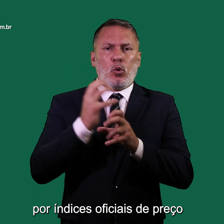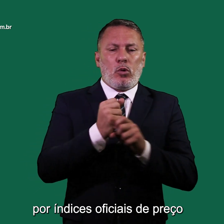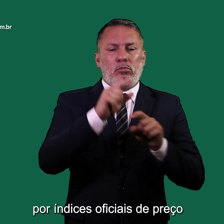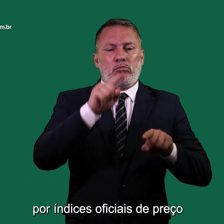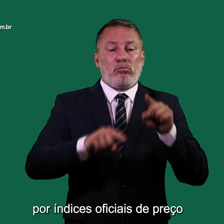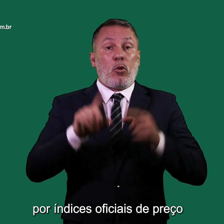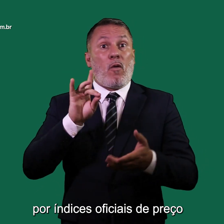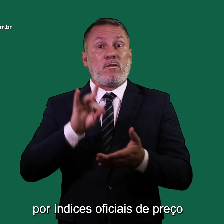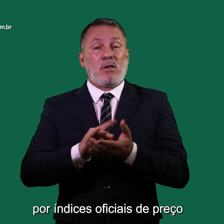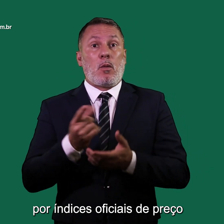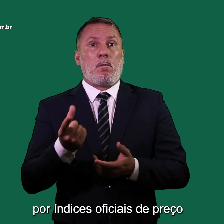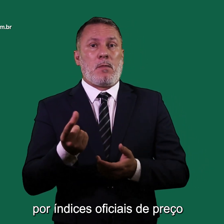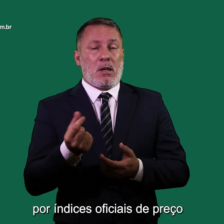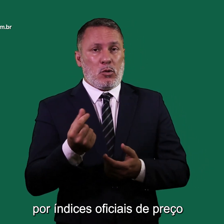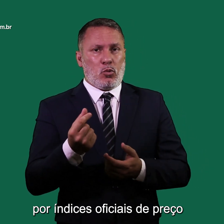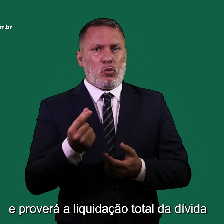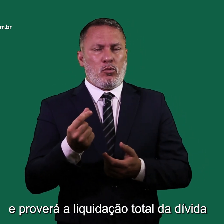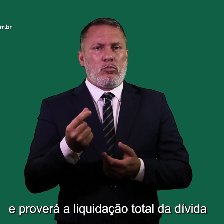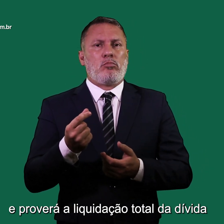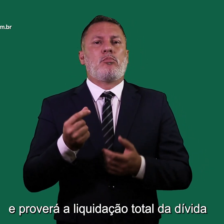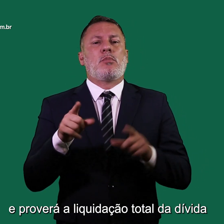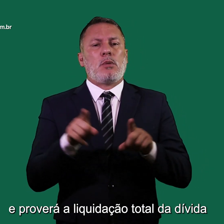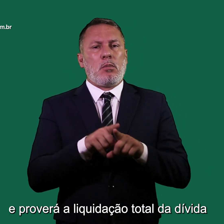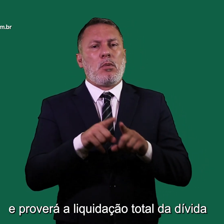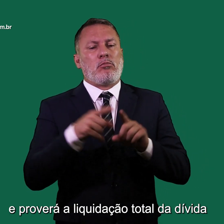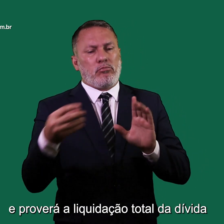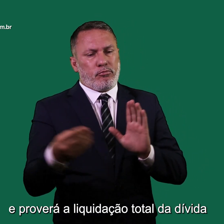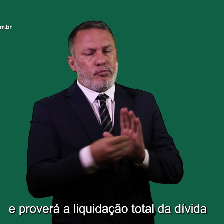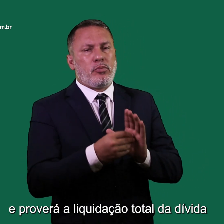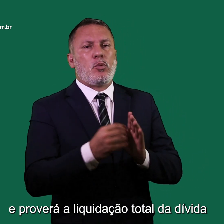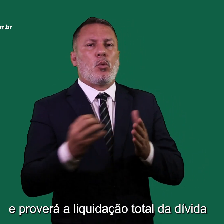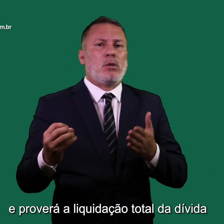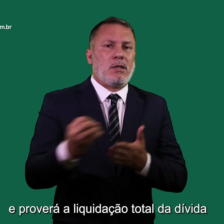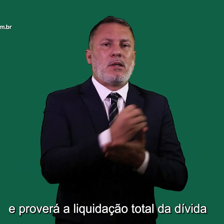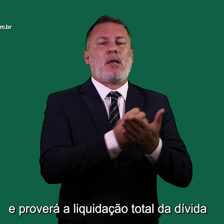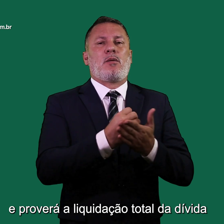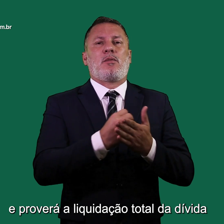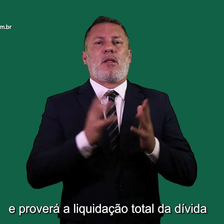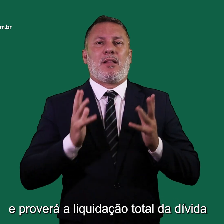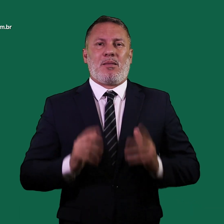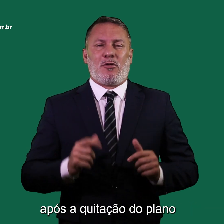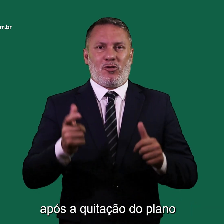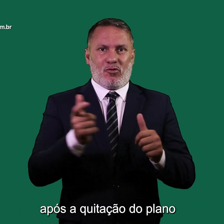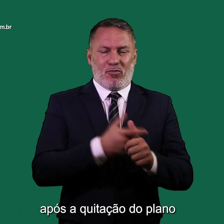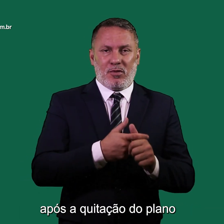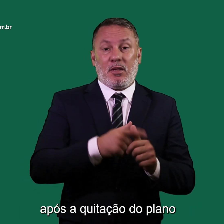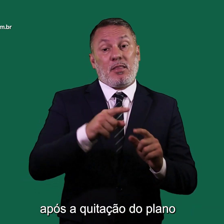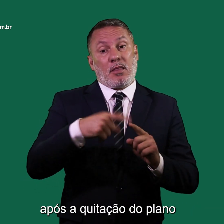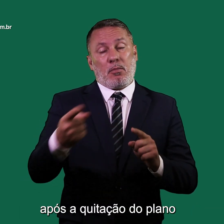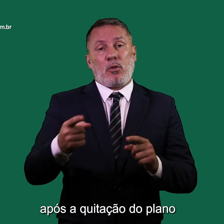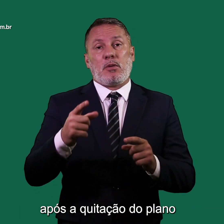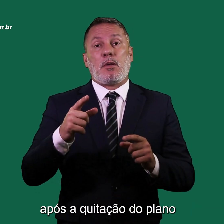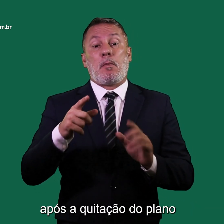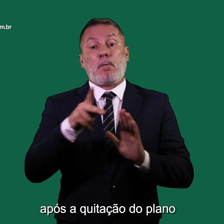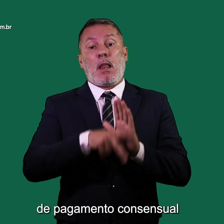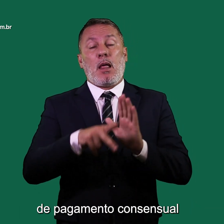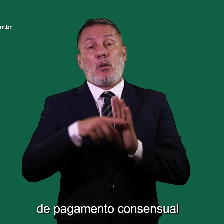índices oficiais de preço e preverá a liquidação total da dívida, após a quitação do plano de